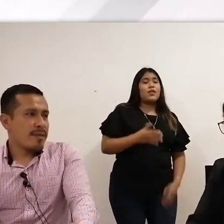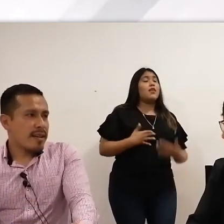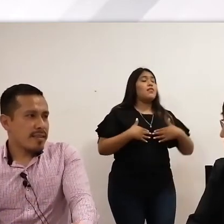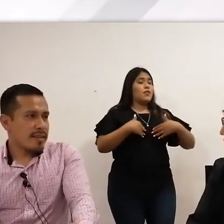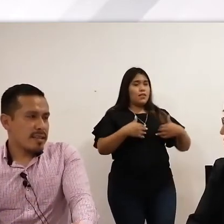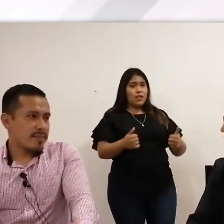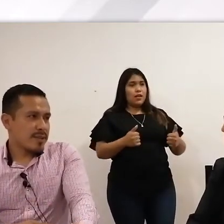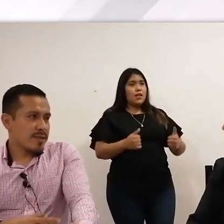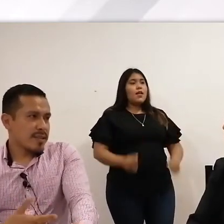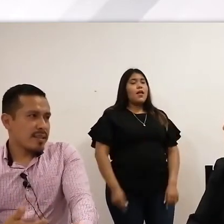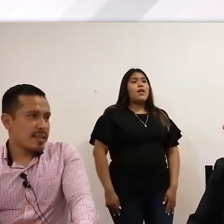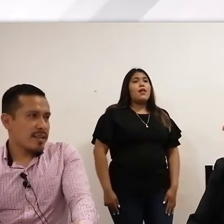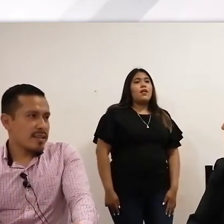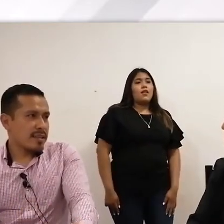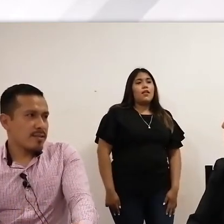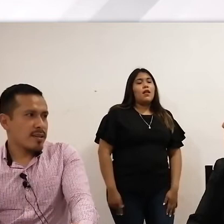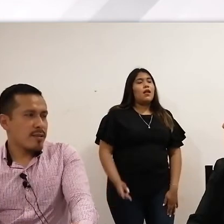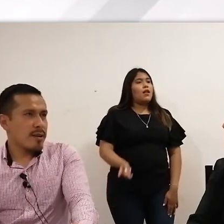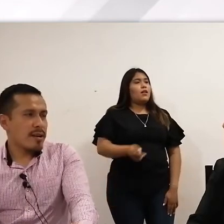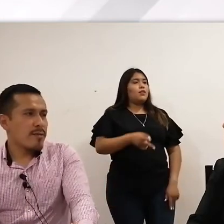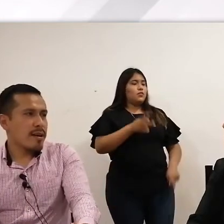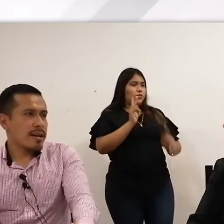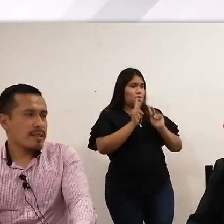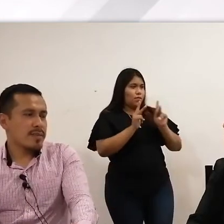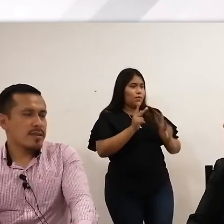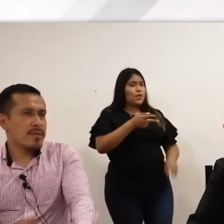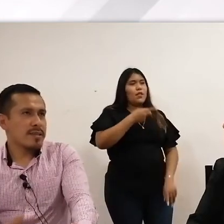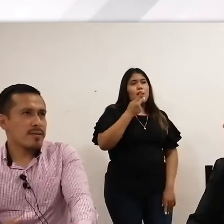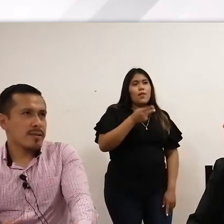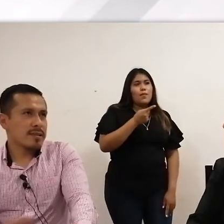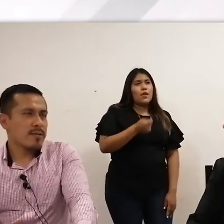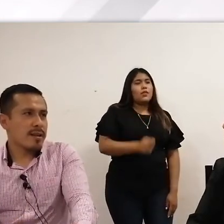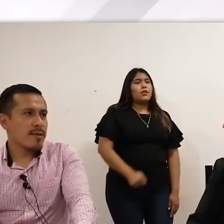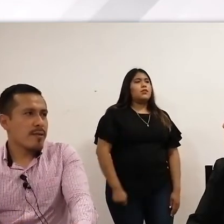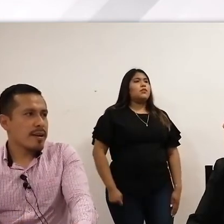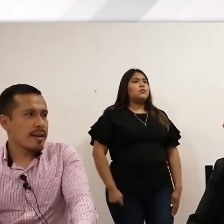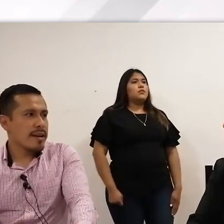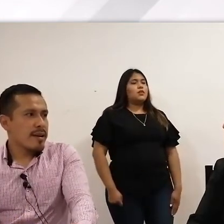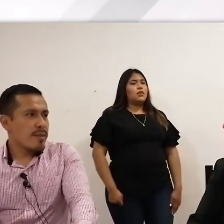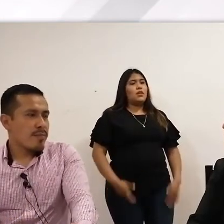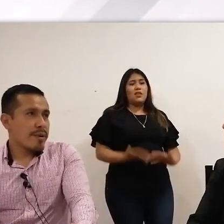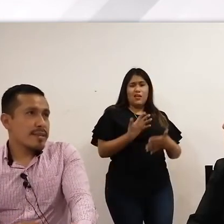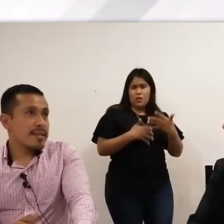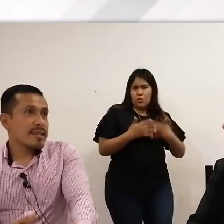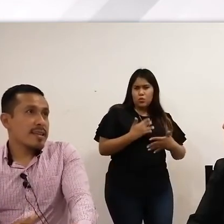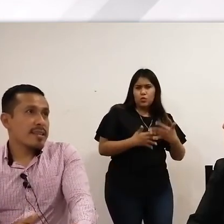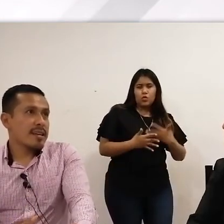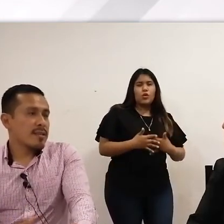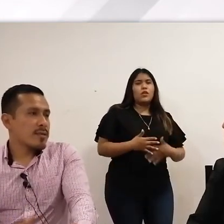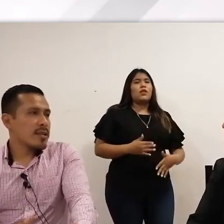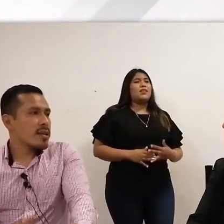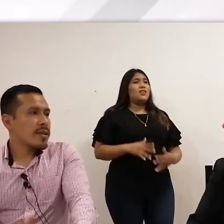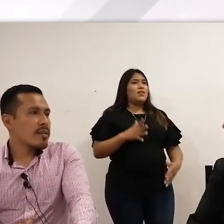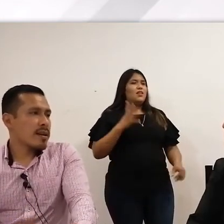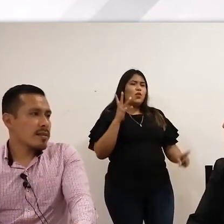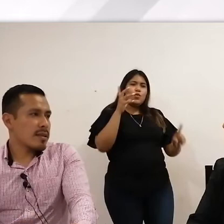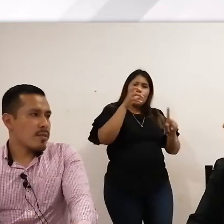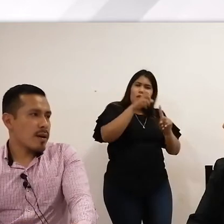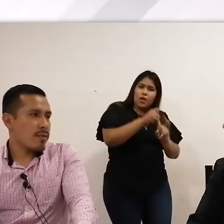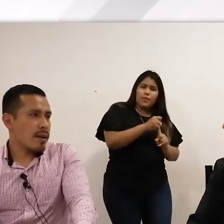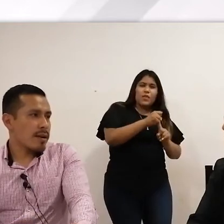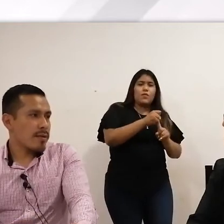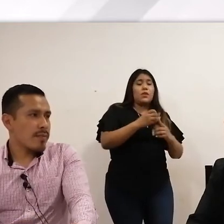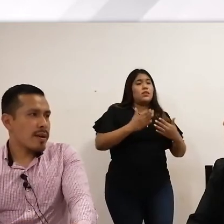Los hablantes, las personas que tienen desarrollado el lenguaje, las personas sordas con lenguaje, pues el siguiente reto es incrementar